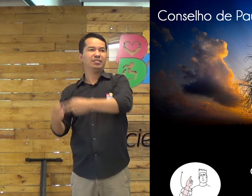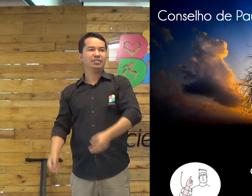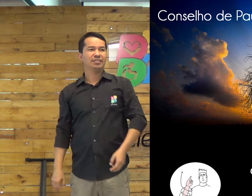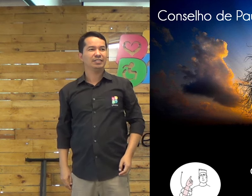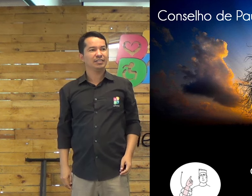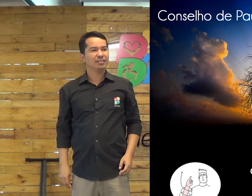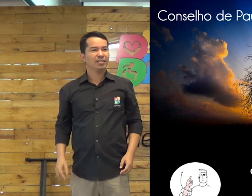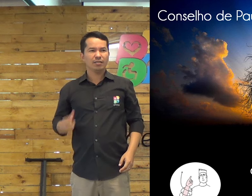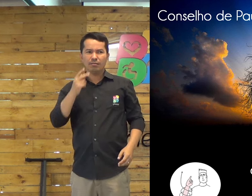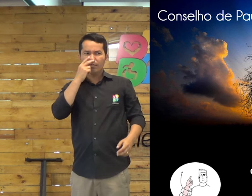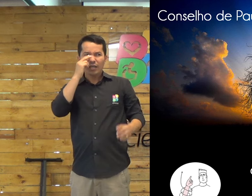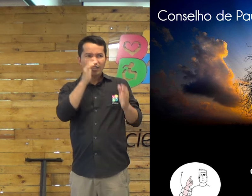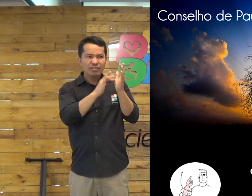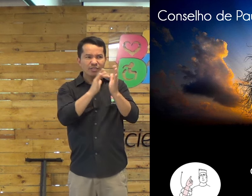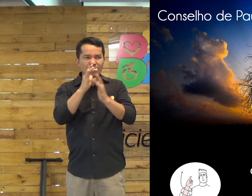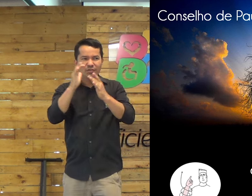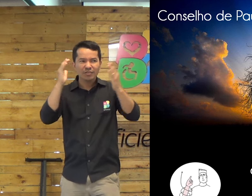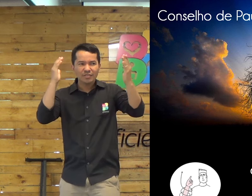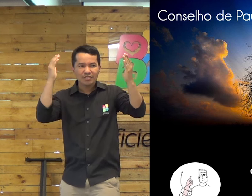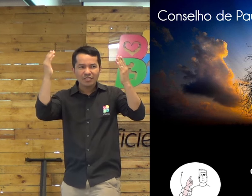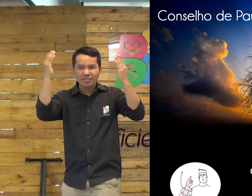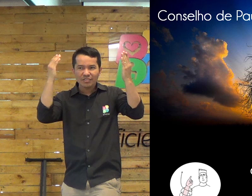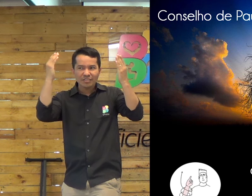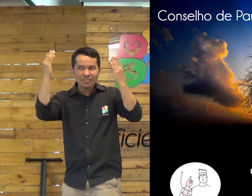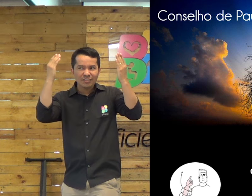foi preso.